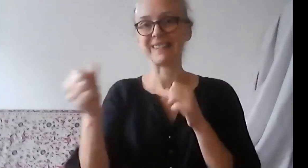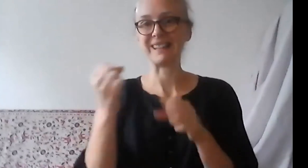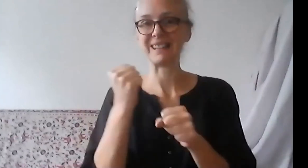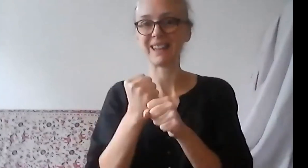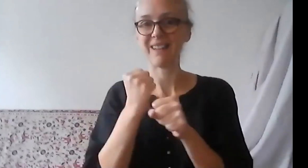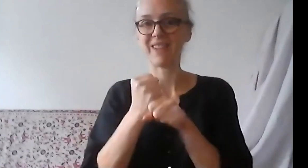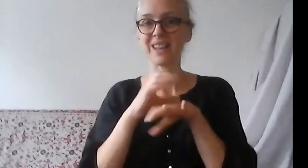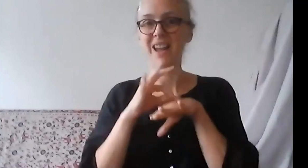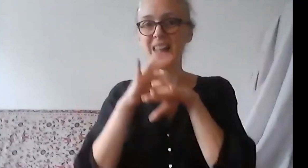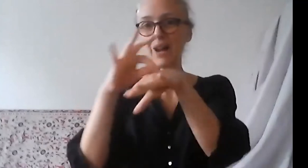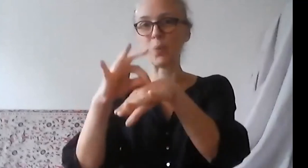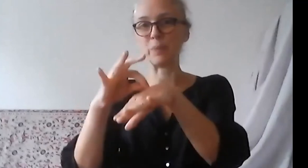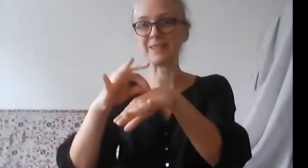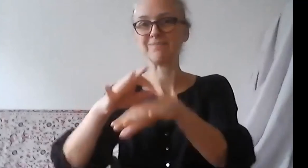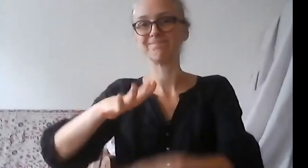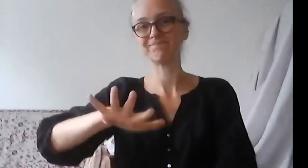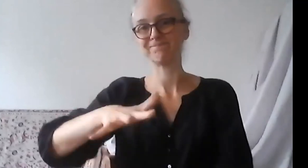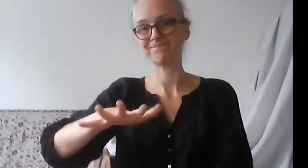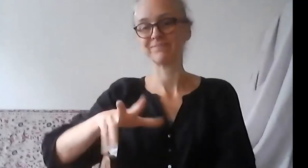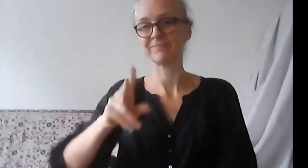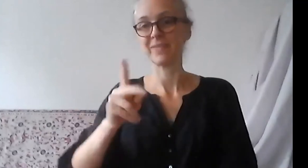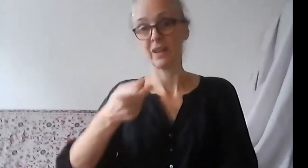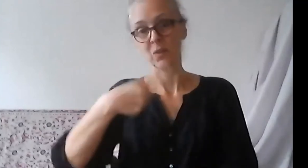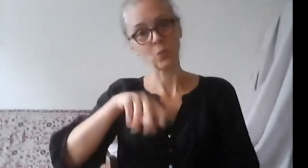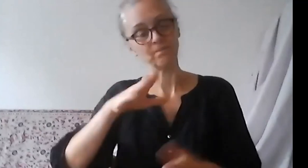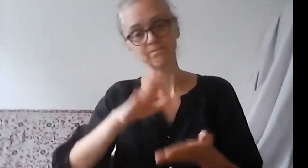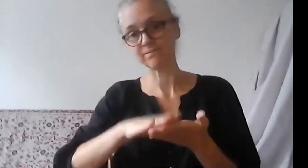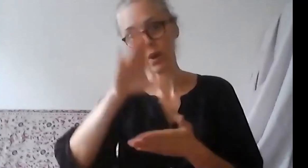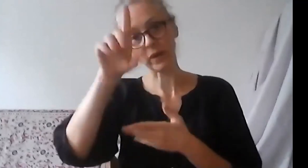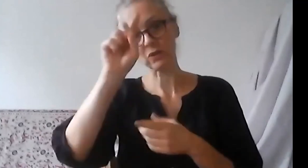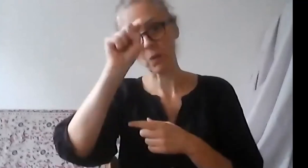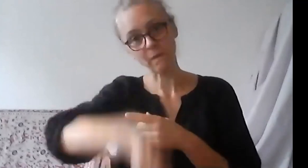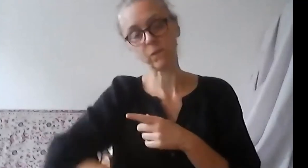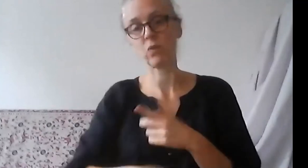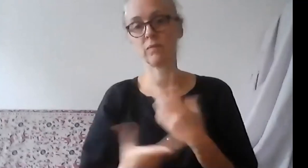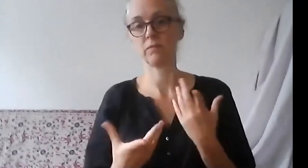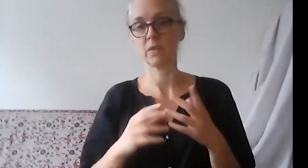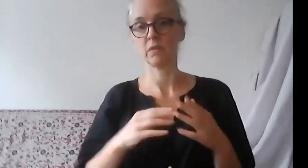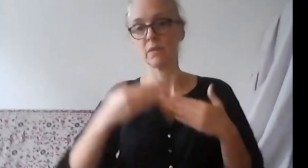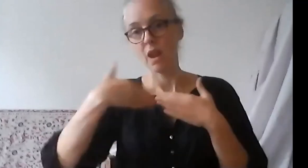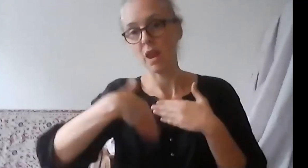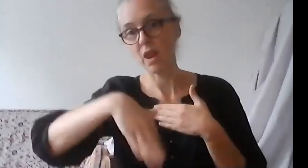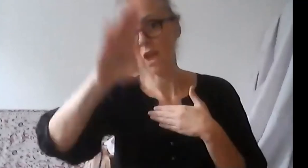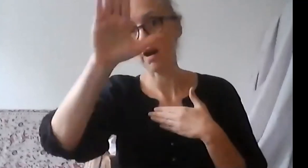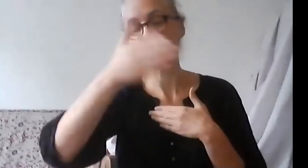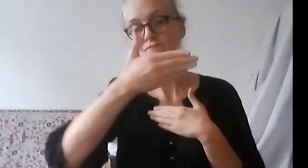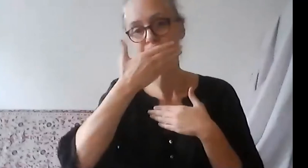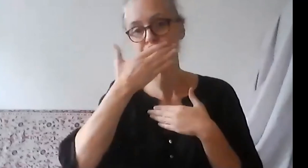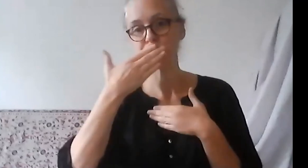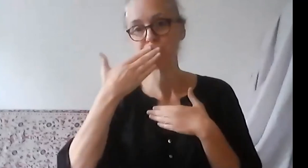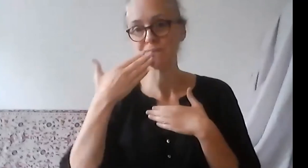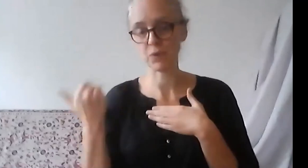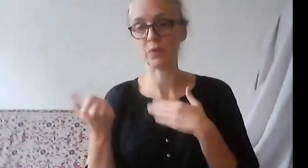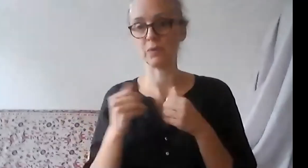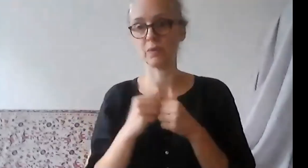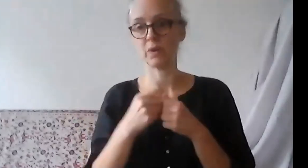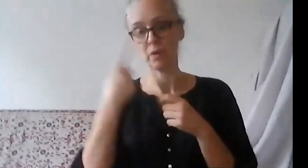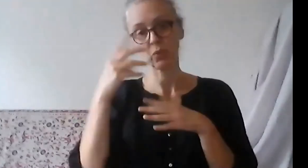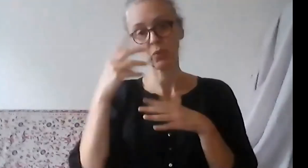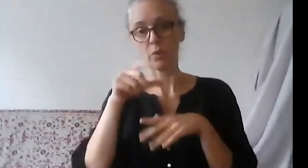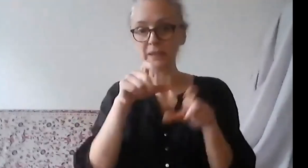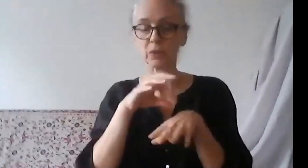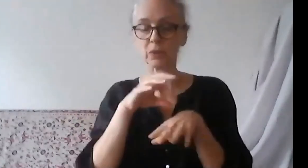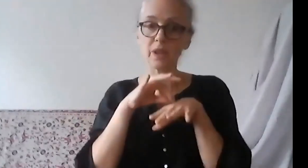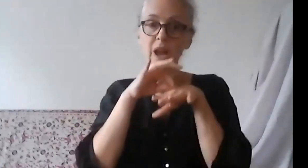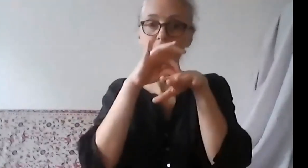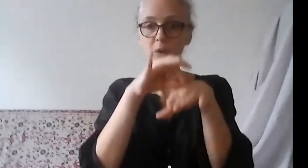hauteur et c'est vrai que ça fait partie des engagements que l'on a tous pour faire en sorte que demain le sujet soit mieux traité pour accompagner les parcours.